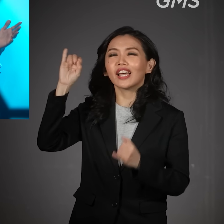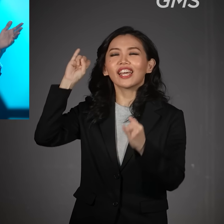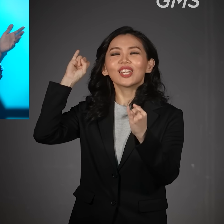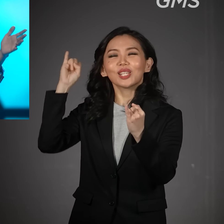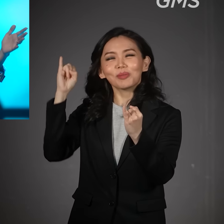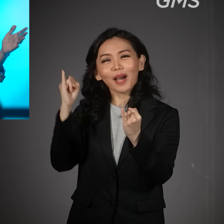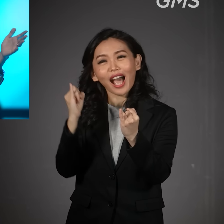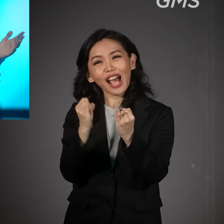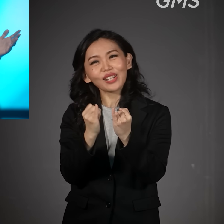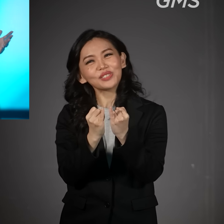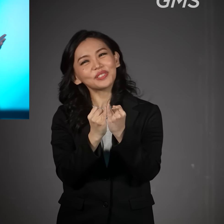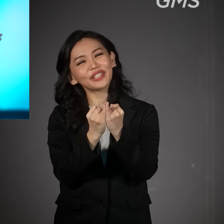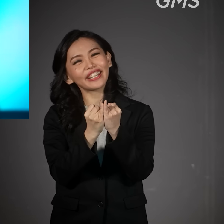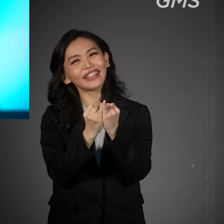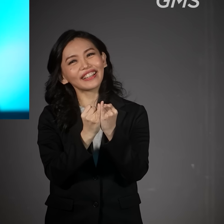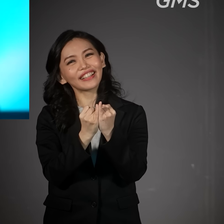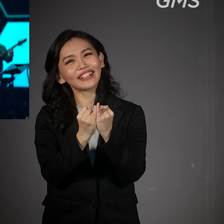Immanuel.